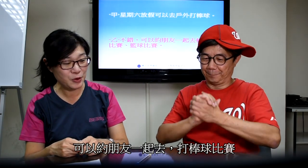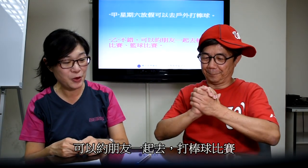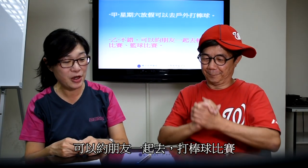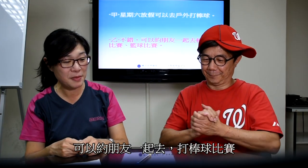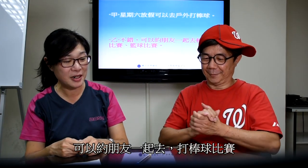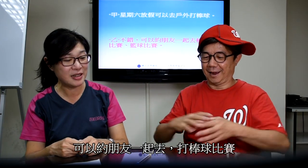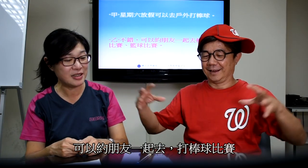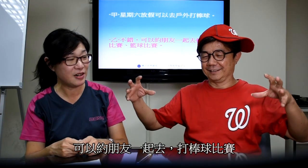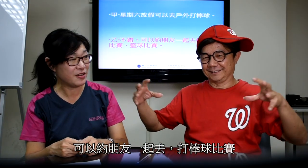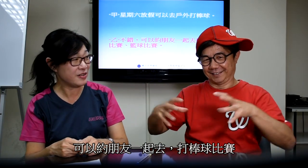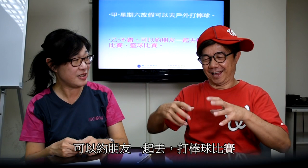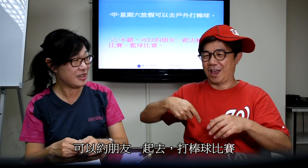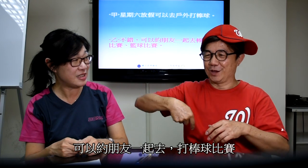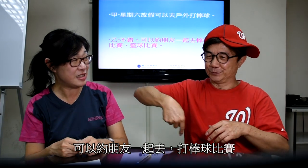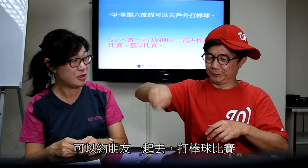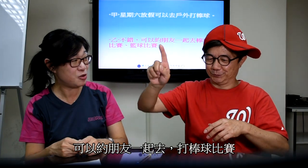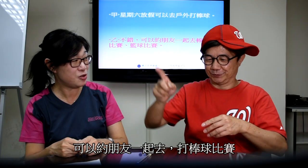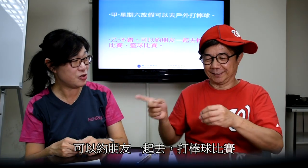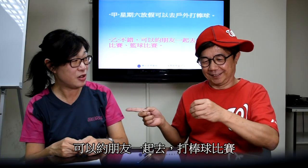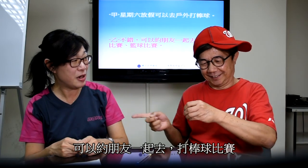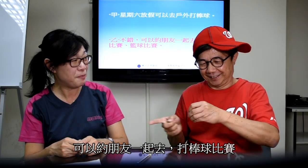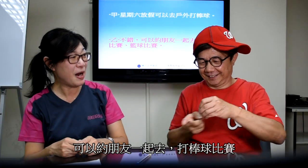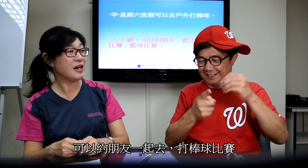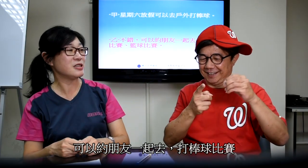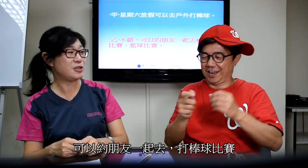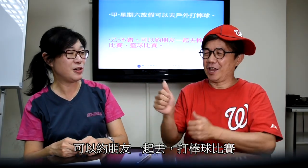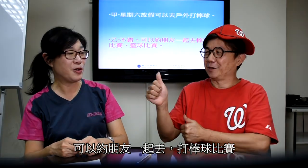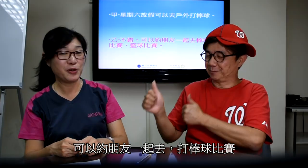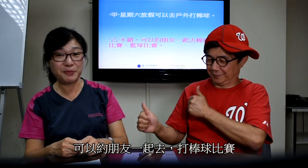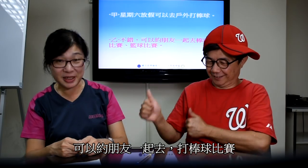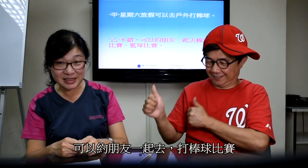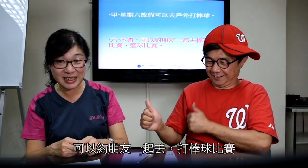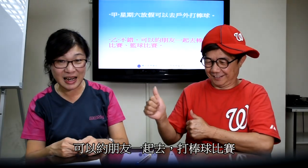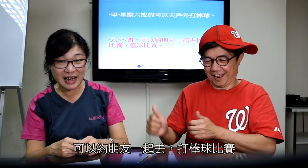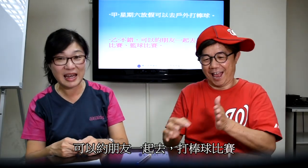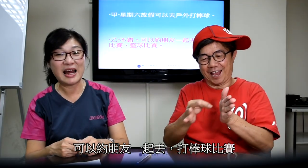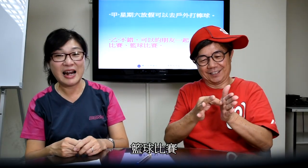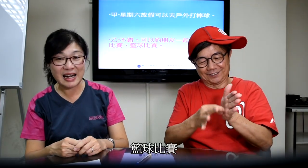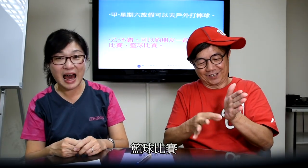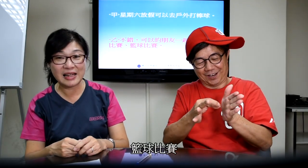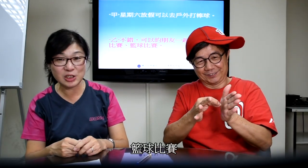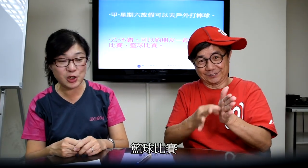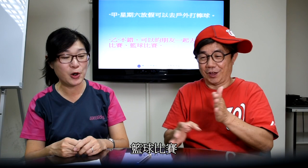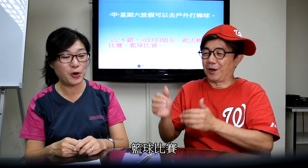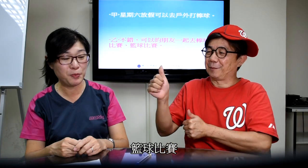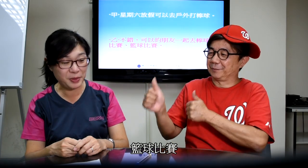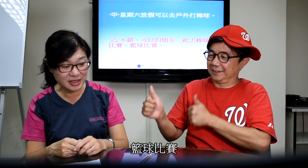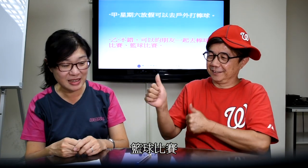约朋友一起去棒球比赛、篮球比